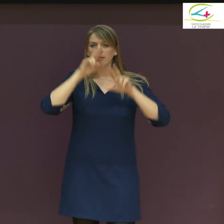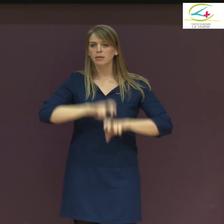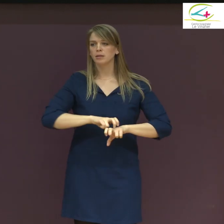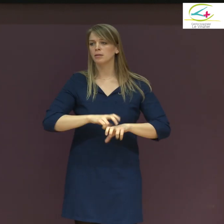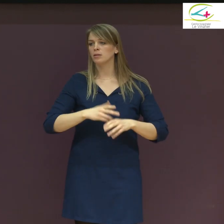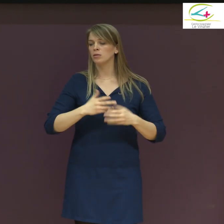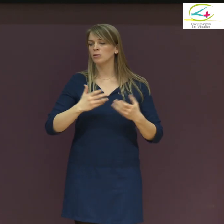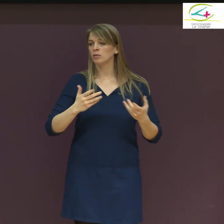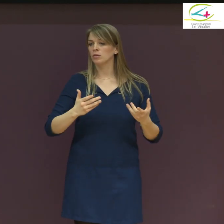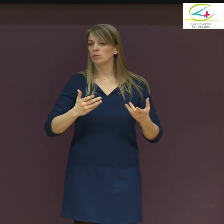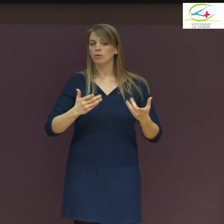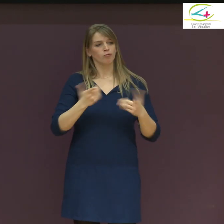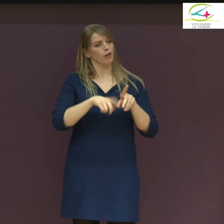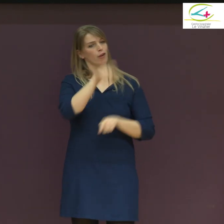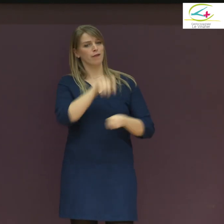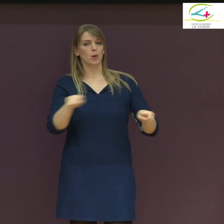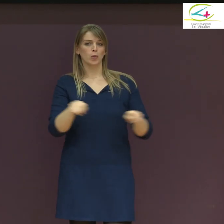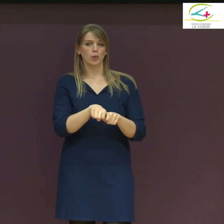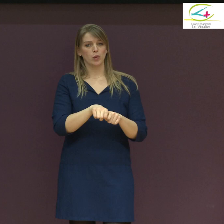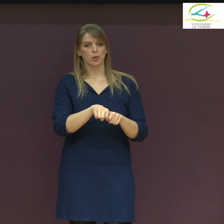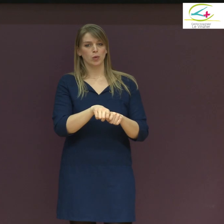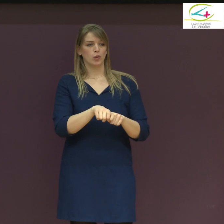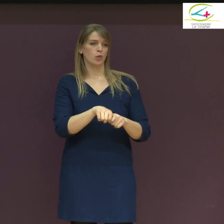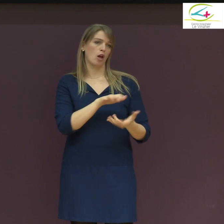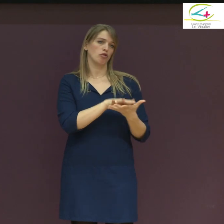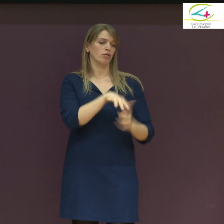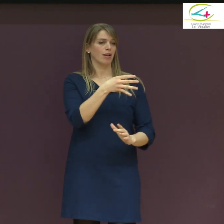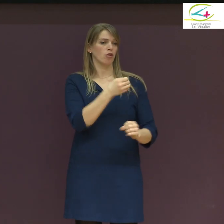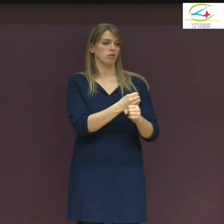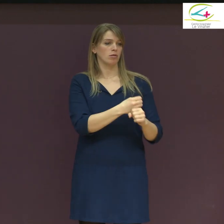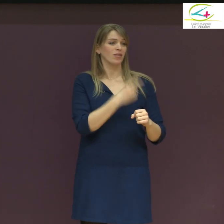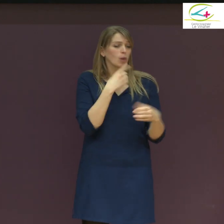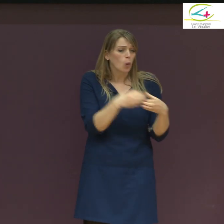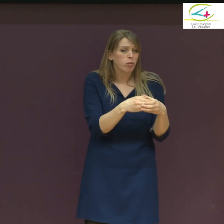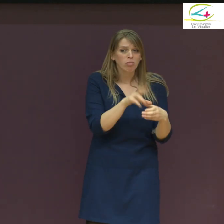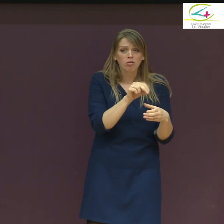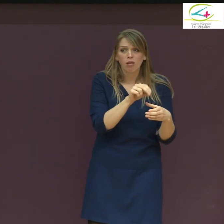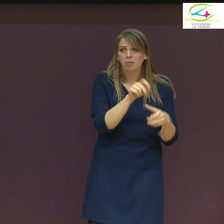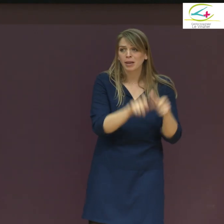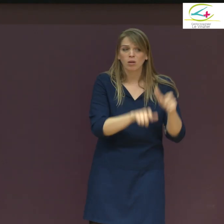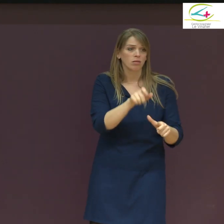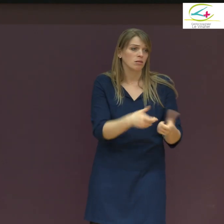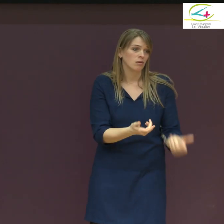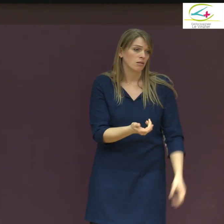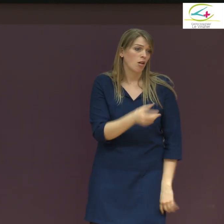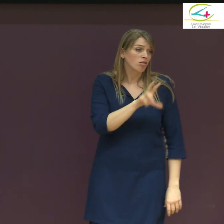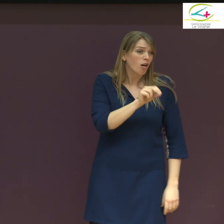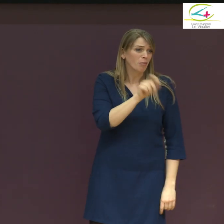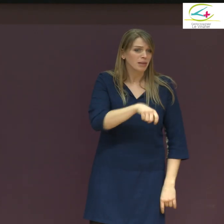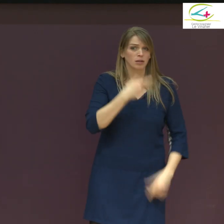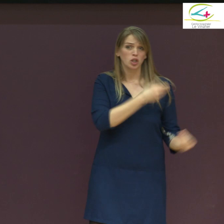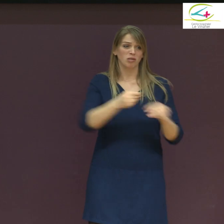peut évaluer chez le moins de 14 ans, elles font 30. Qu'est-ce que vous voulez faire comme conclusion sur 30